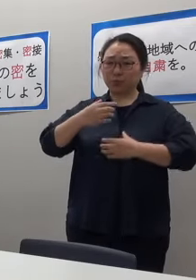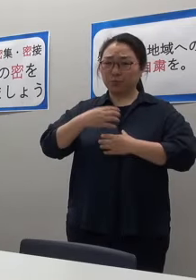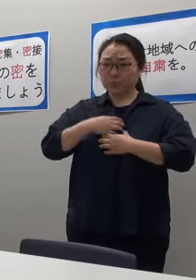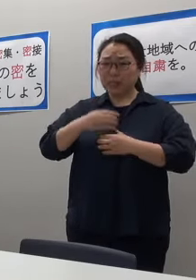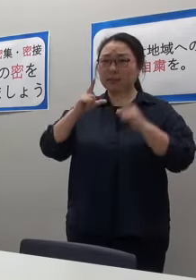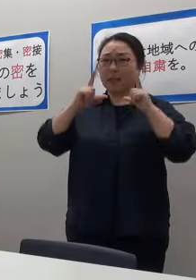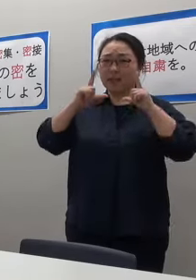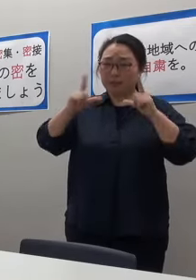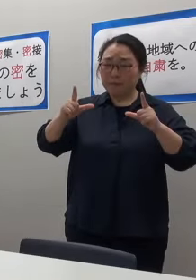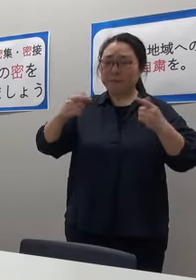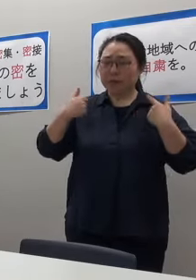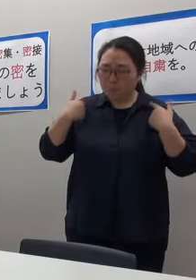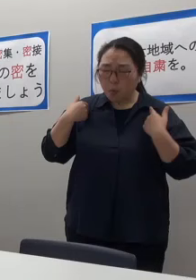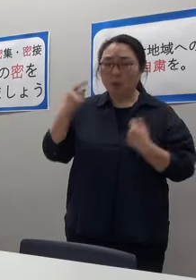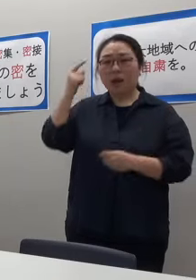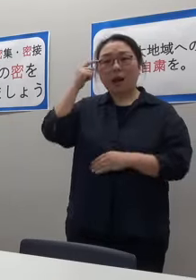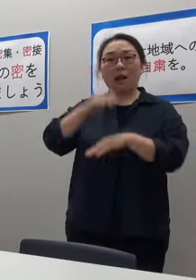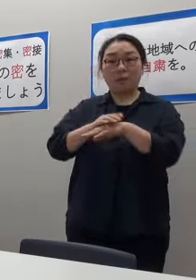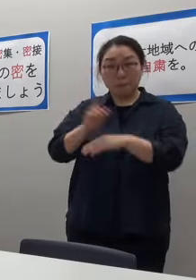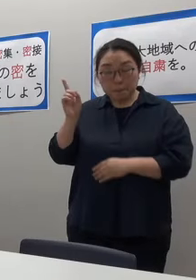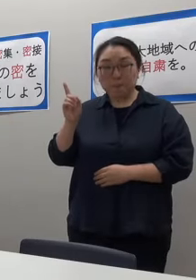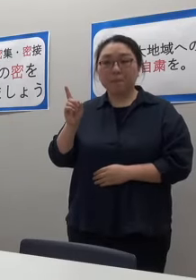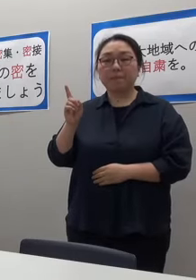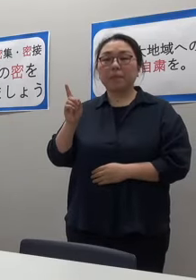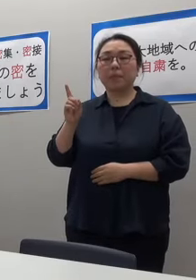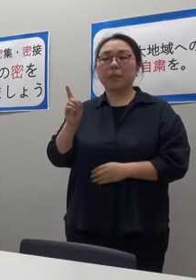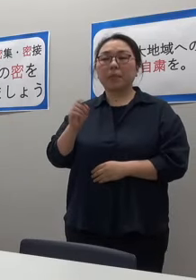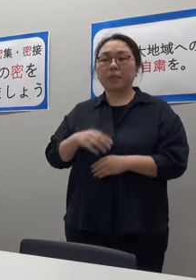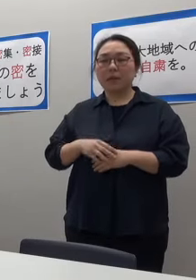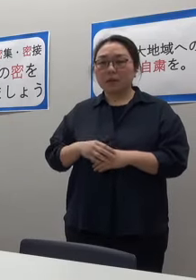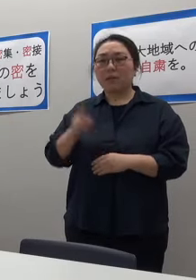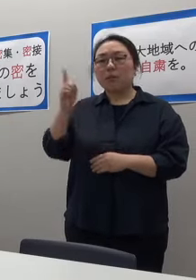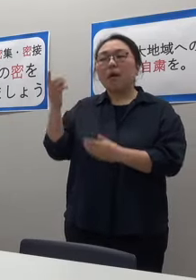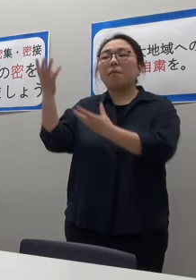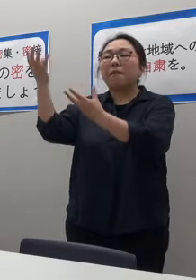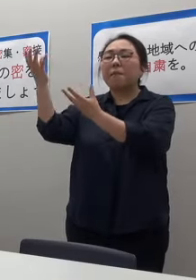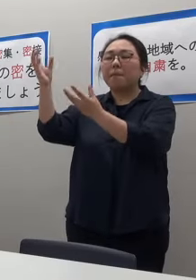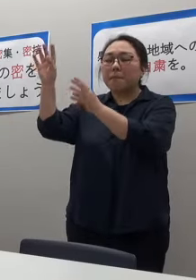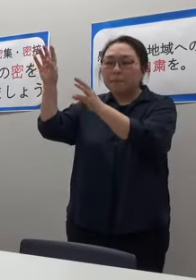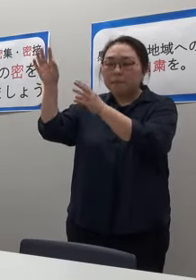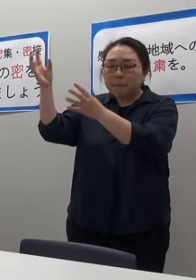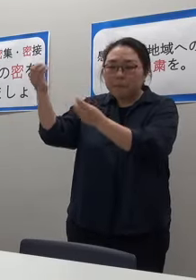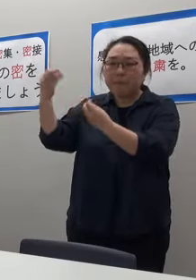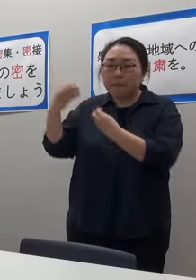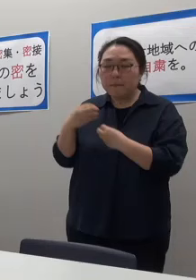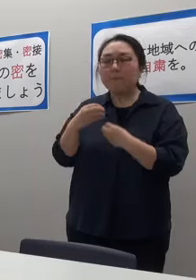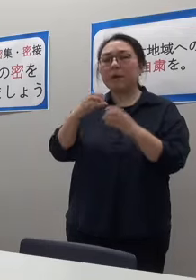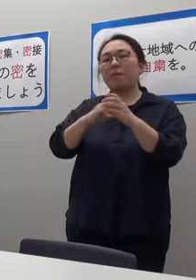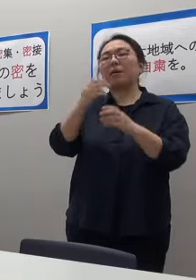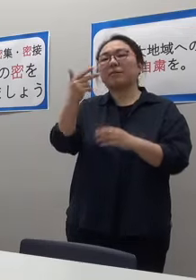と思うんですけども、その点についてさらにフォーカスする事案は市でもあるのかなっていう認識はあるのでしょうか。